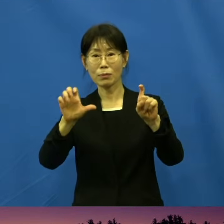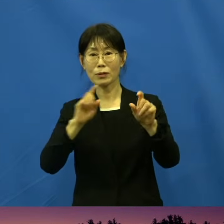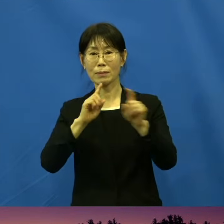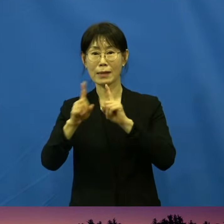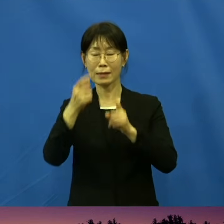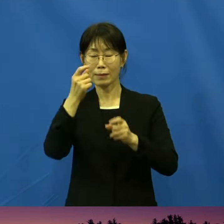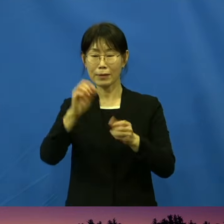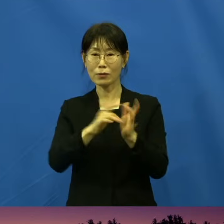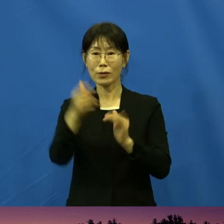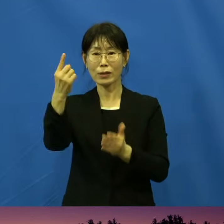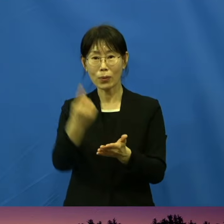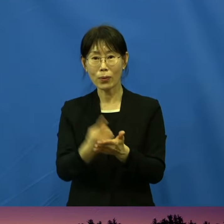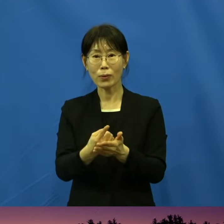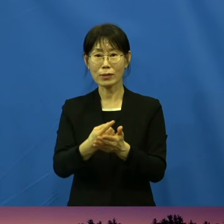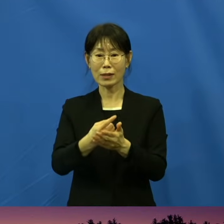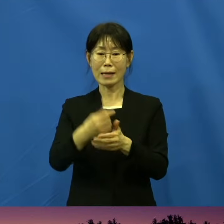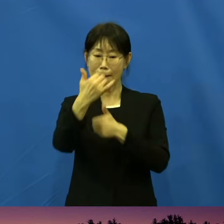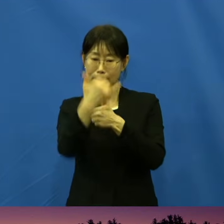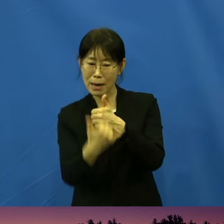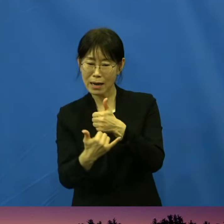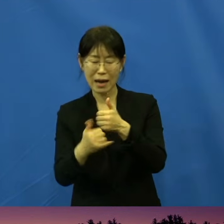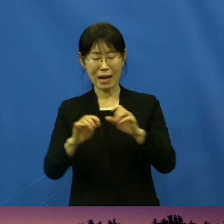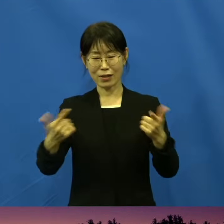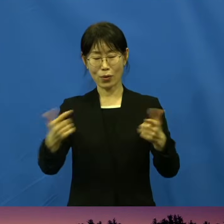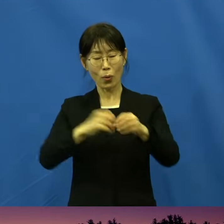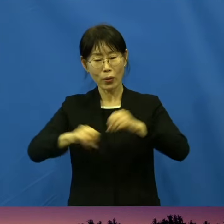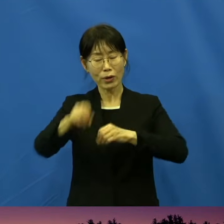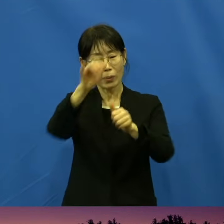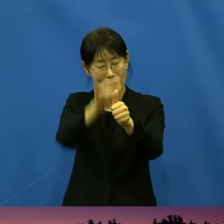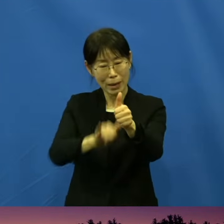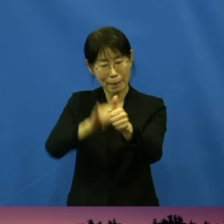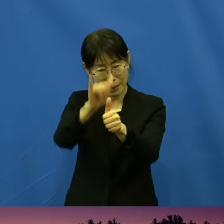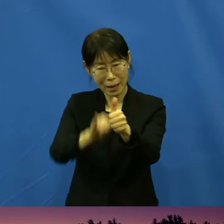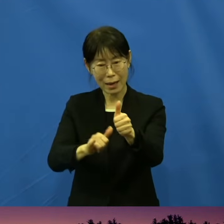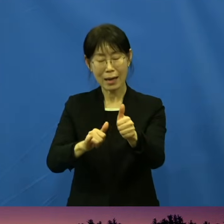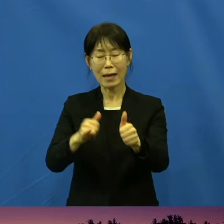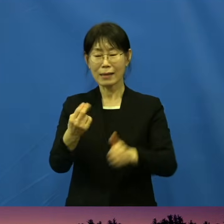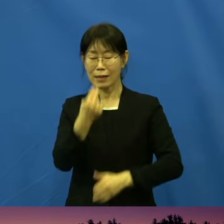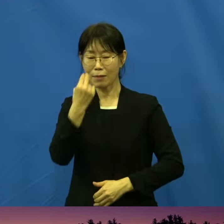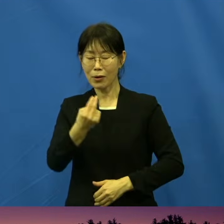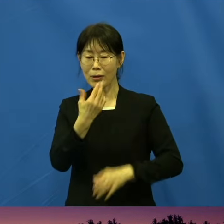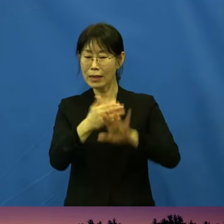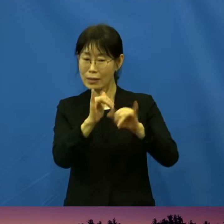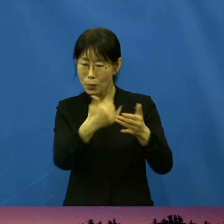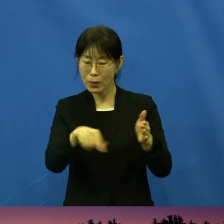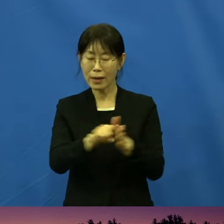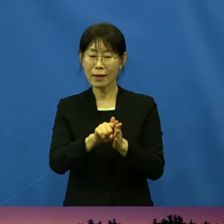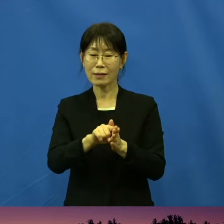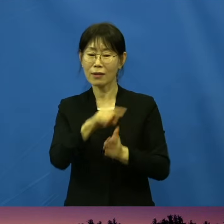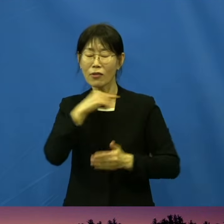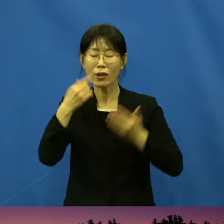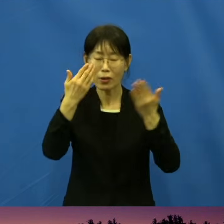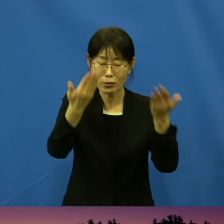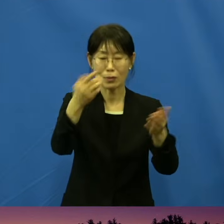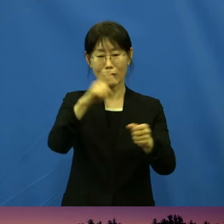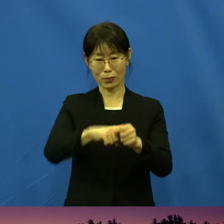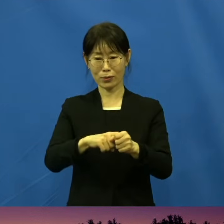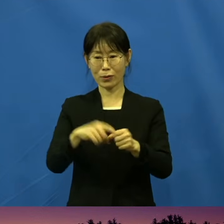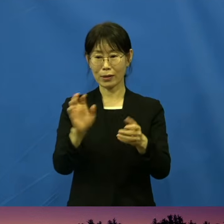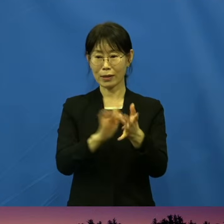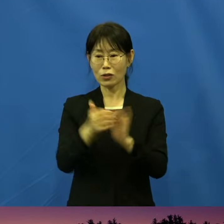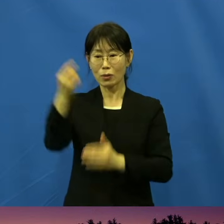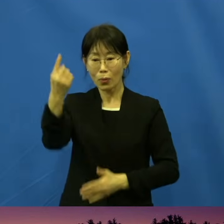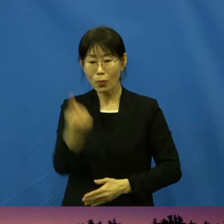함이 아니라 도리어 섬기려 하고 자기 목숨을 많은 사람의 대속물로 주려 함이니라. 예수 그리스도가 오신 목적이